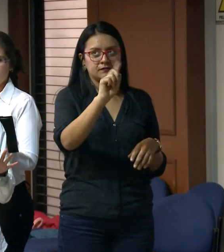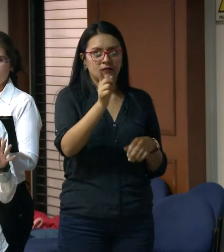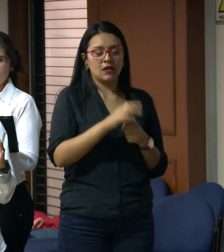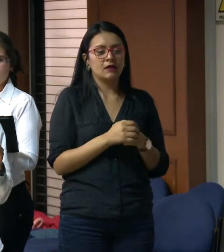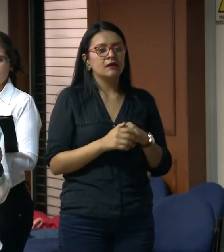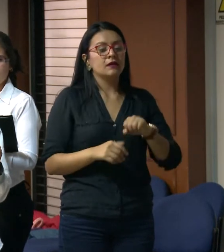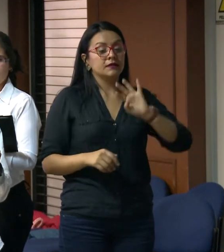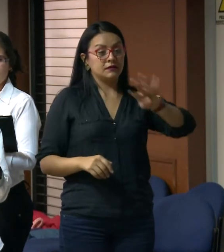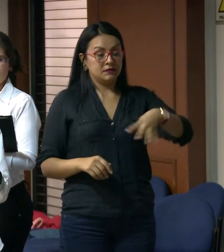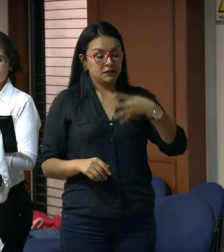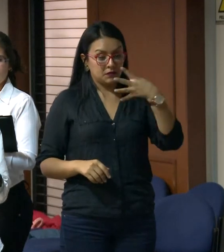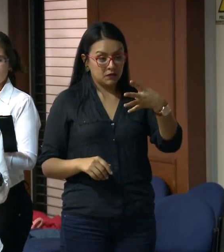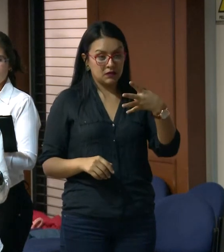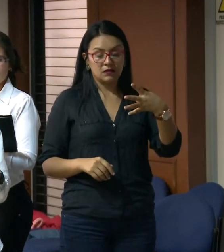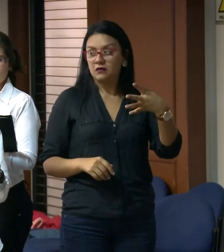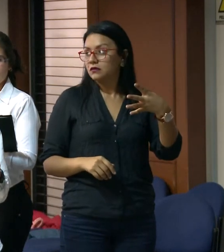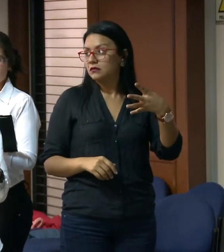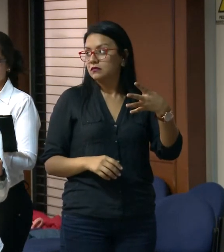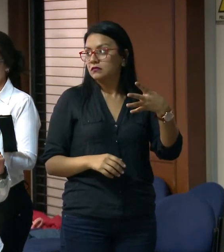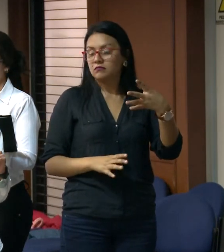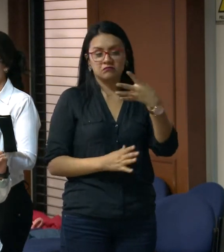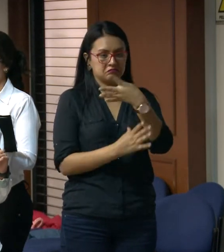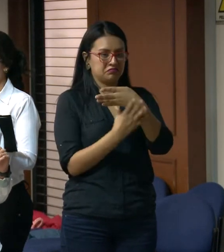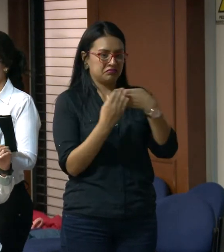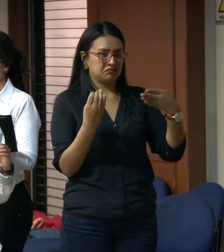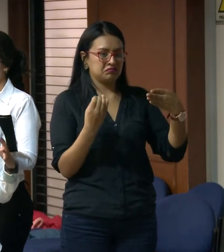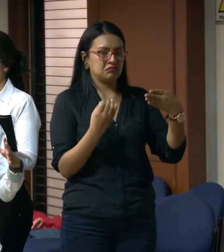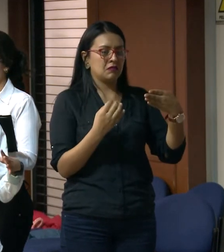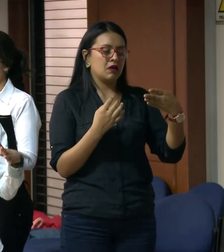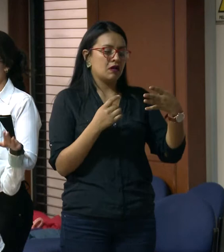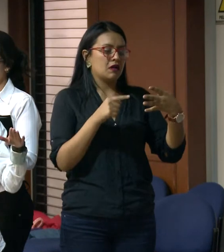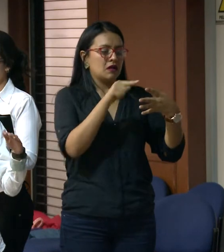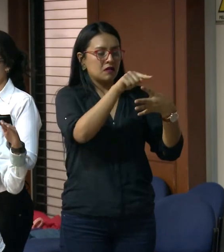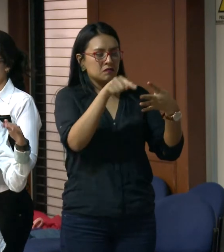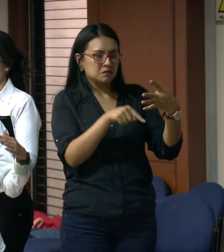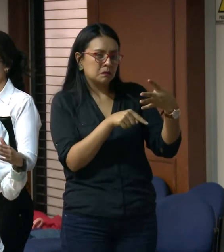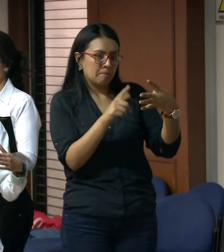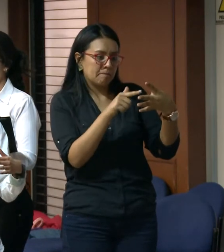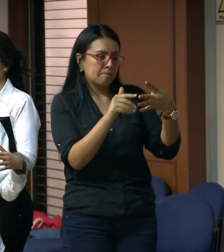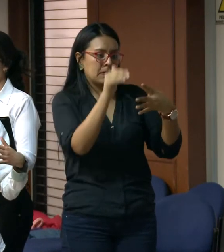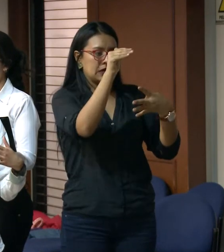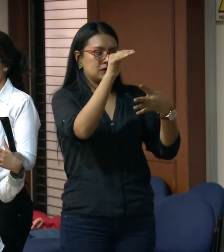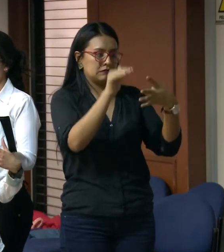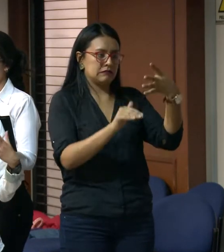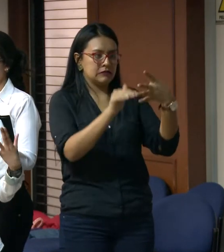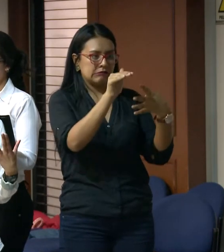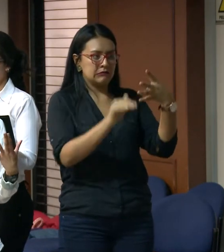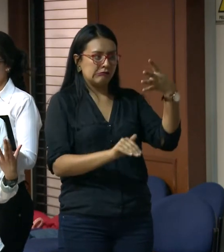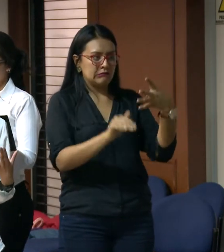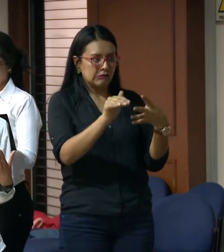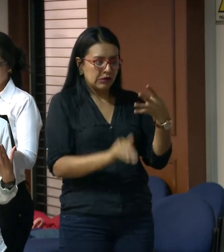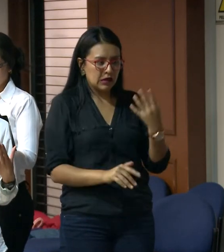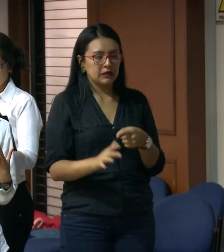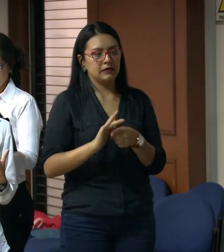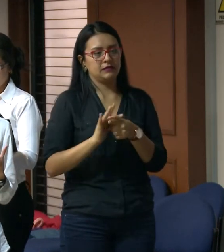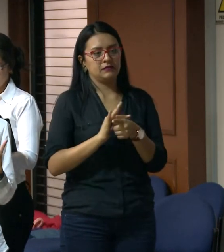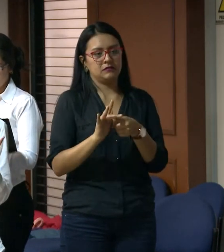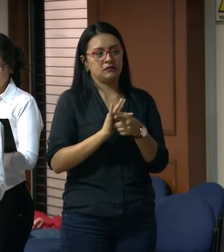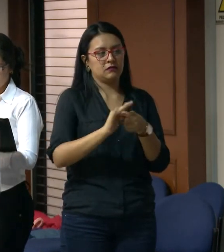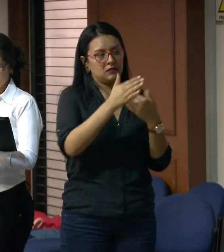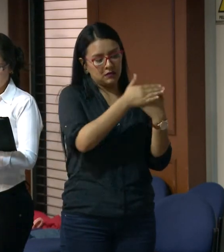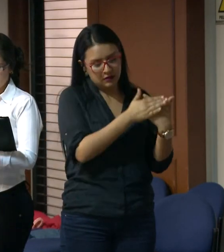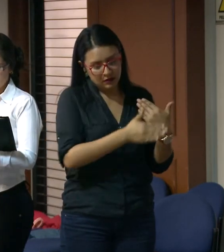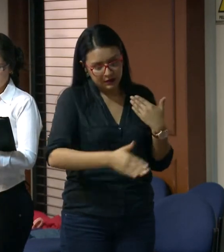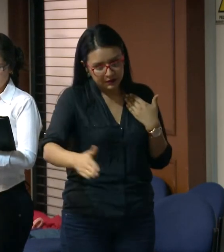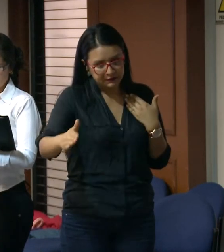los cuatro de manera, pues unos, digamos que con un más alto nivel, fueron implementados a lo largo de